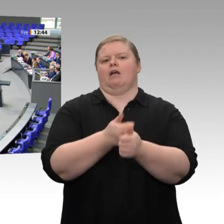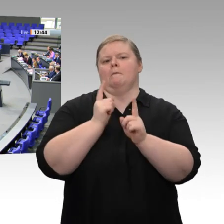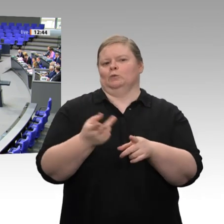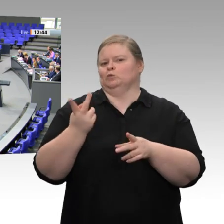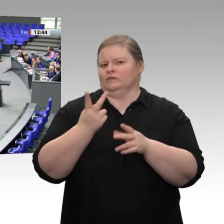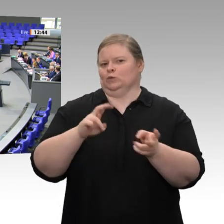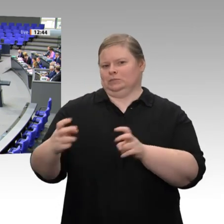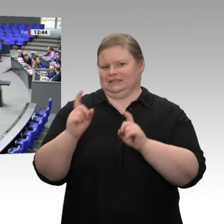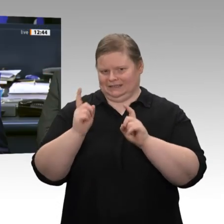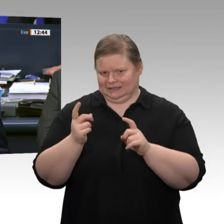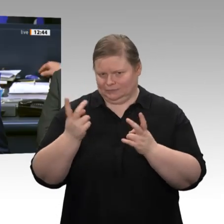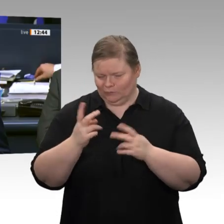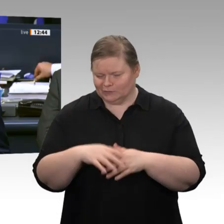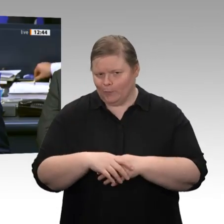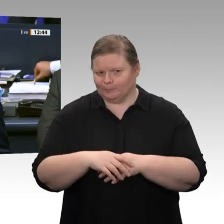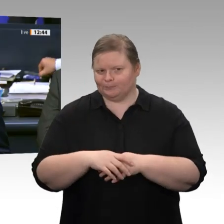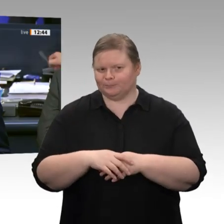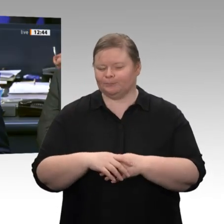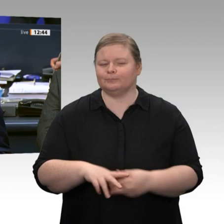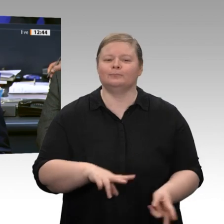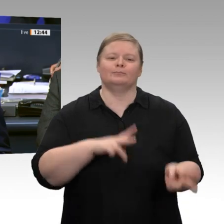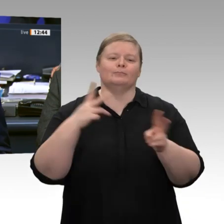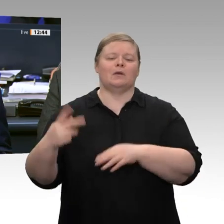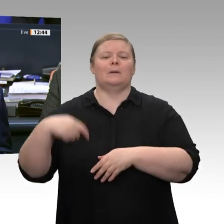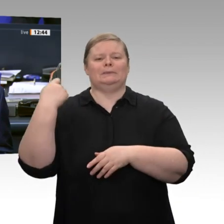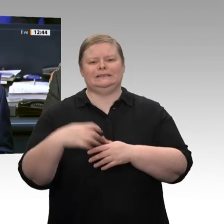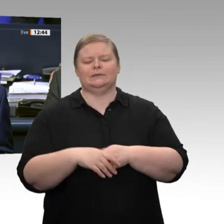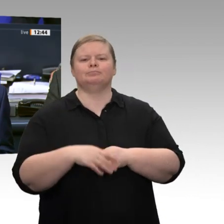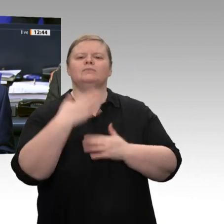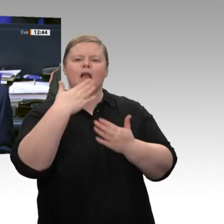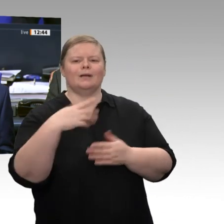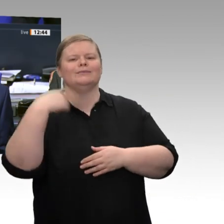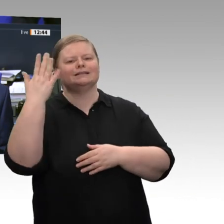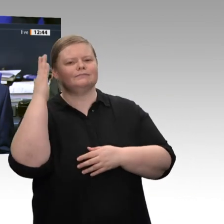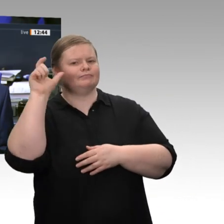Als nächsten Redner erteile ich dem Kollegen Dr. Christian Wirth, AfD-Fraktion, das Wort.